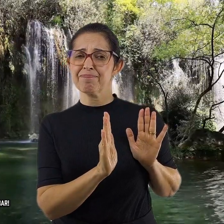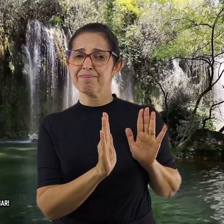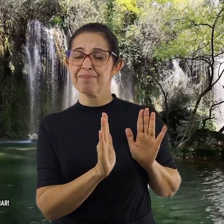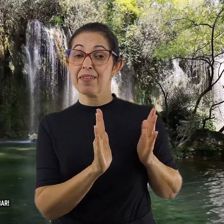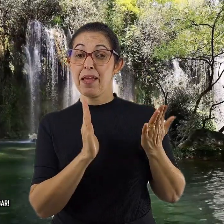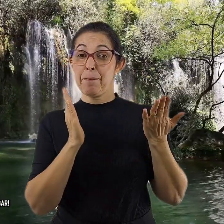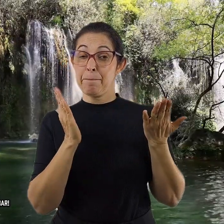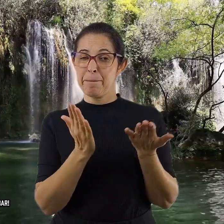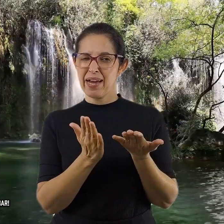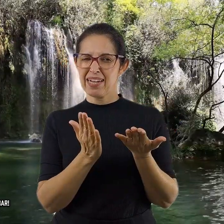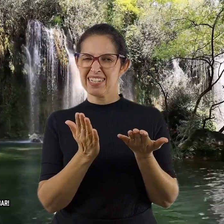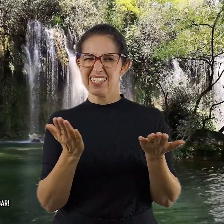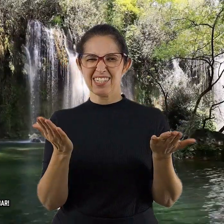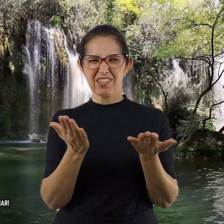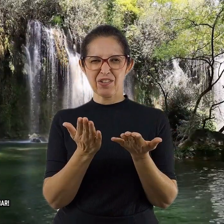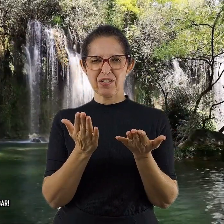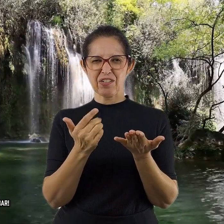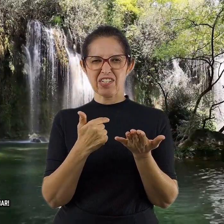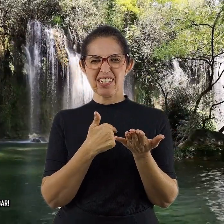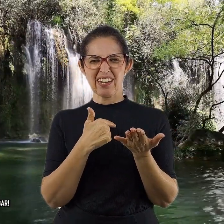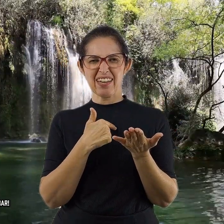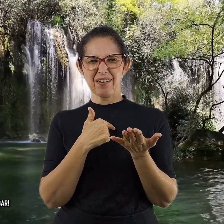Mas esta noite eu vos fiz entender, filhos,